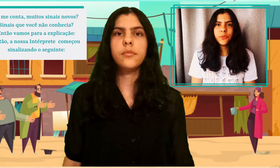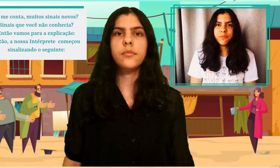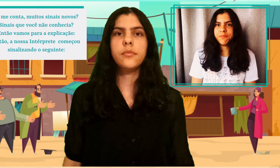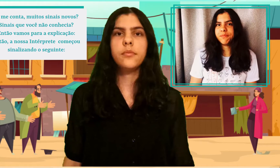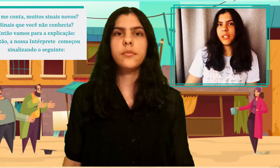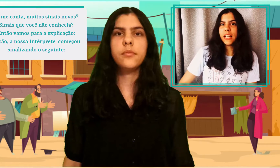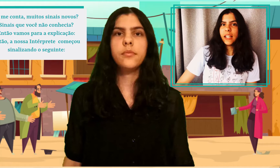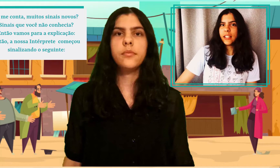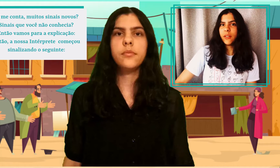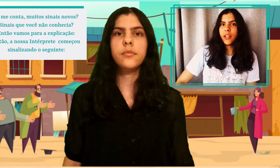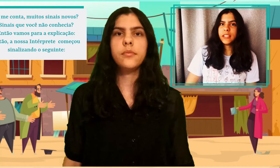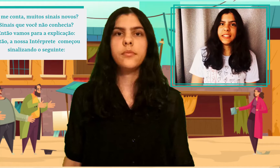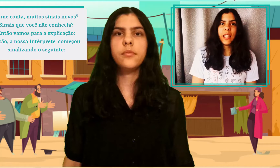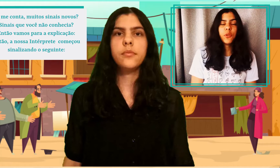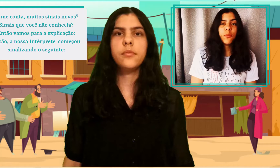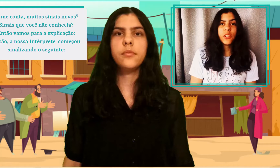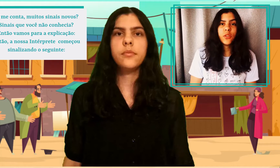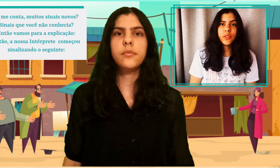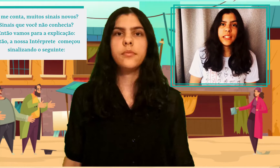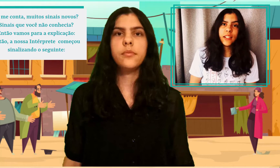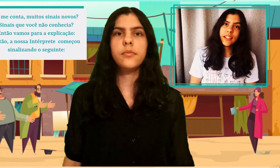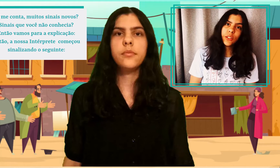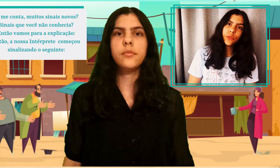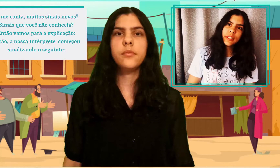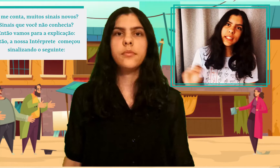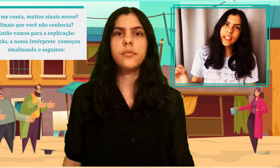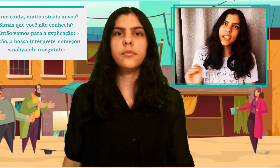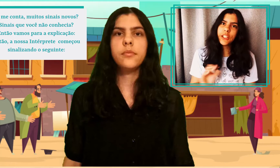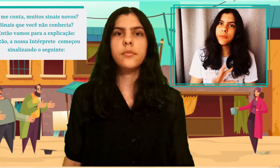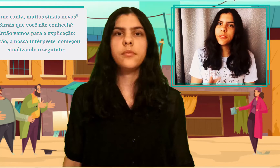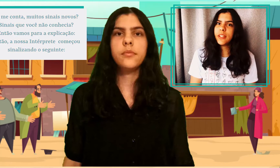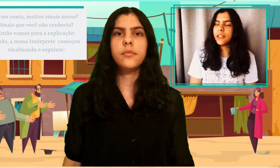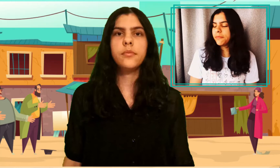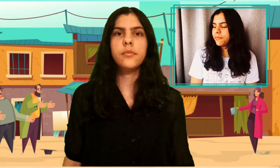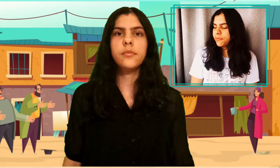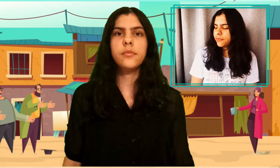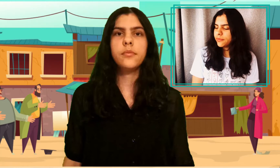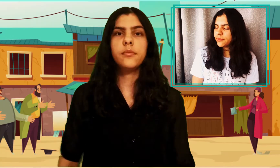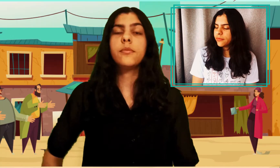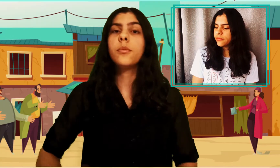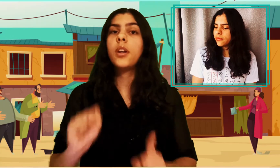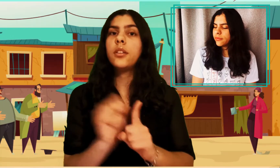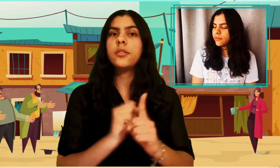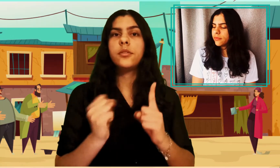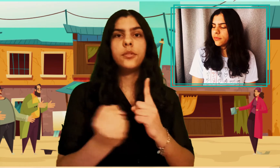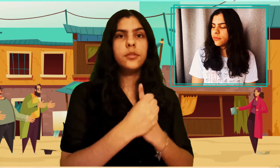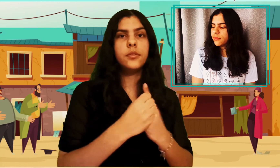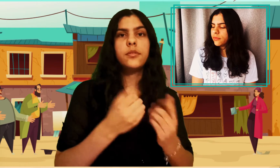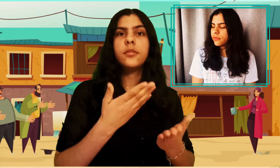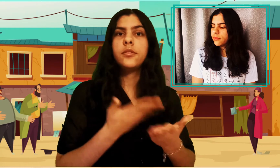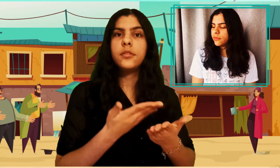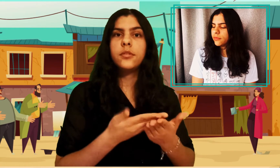explicação. Então a nossa intérprete começou sinalizando o seguinte, vamos ver.